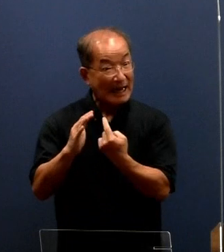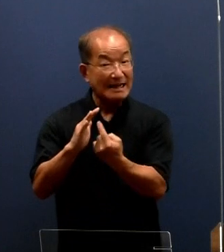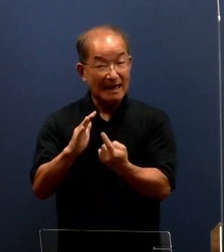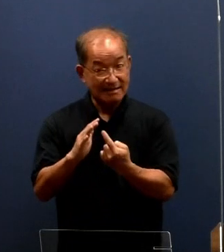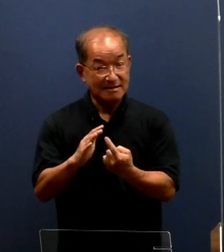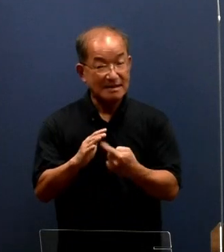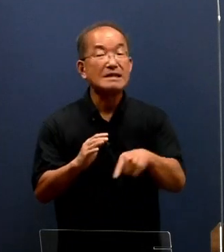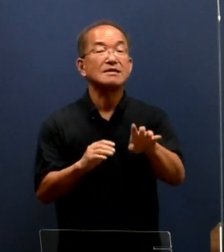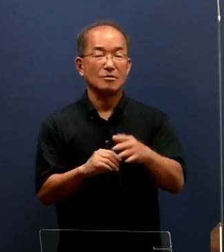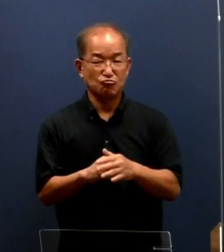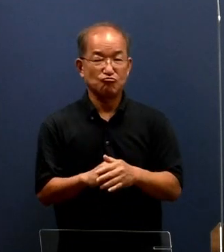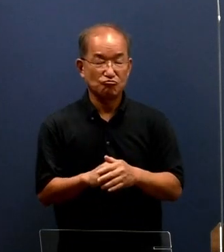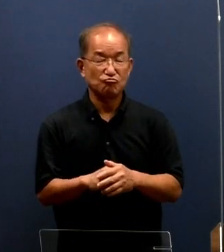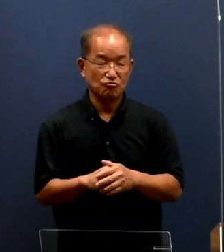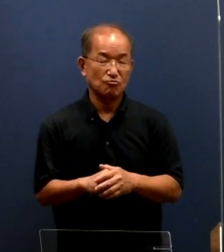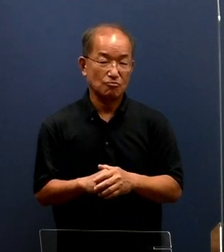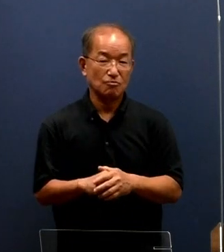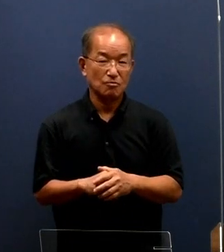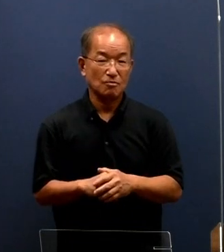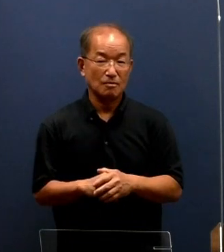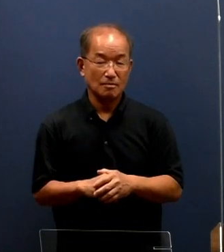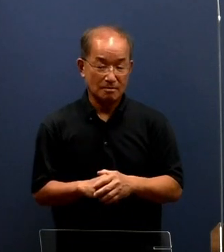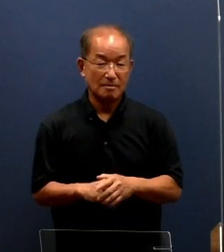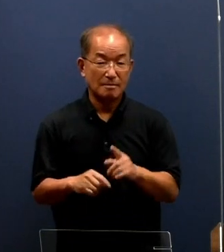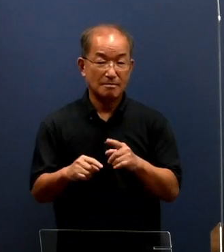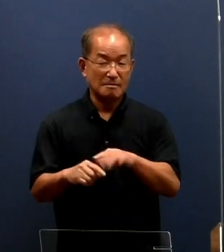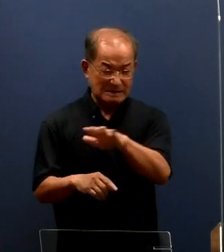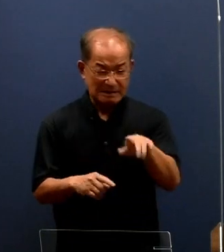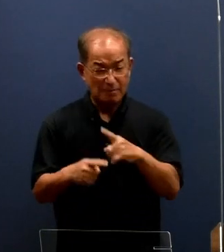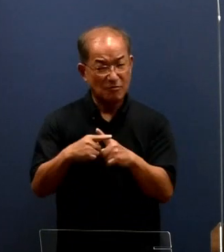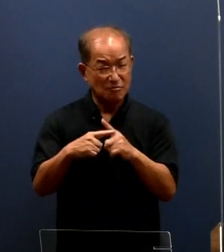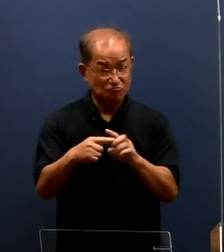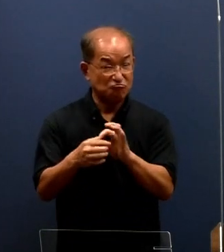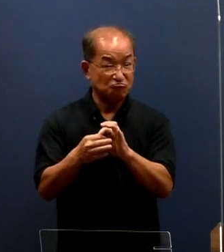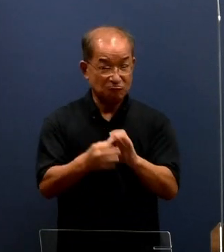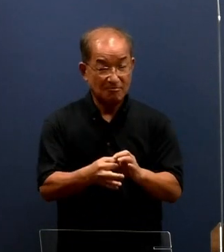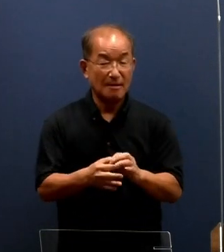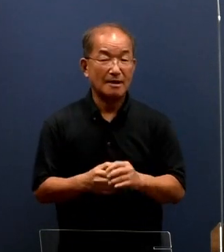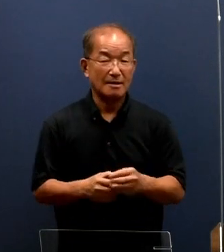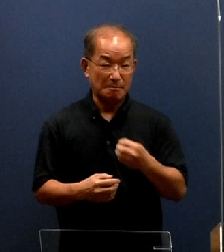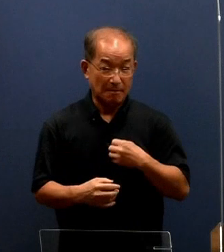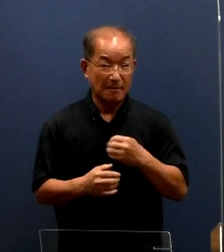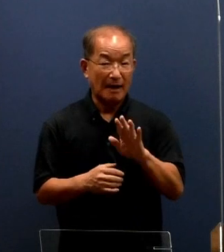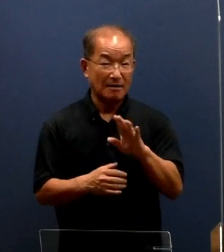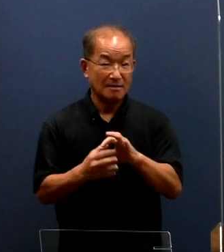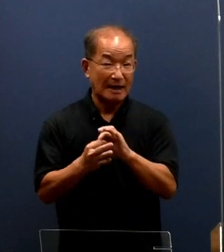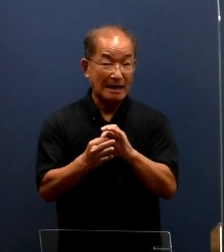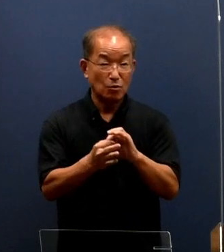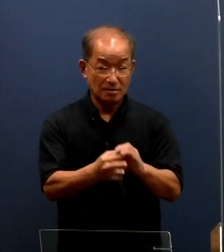まあ多分、まあ、みんなその陽性だからといって行かないんでしょうけど、